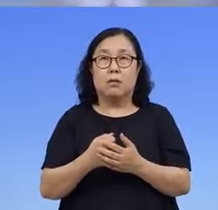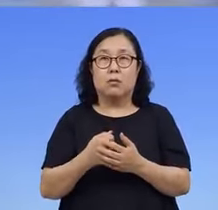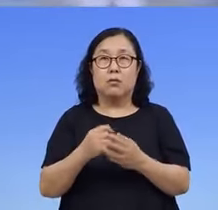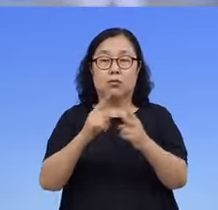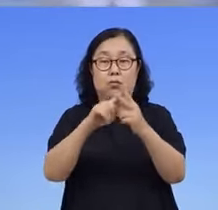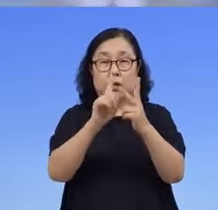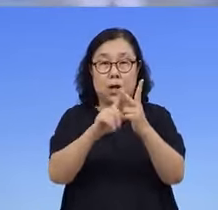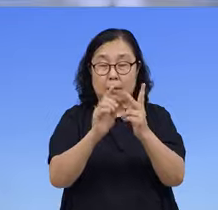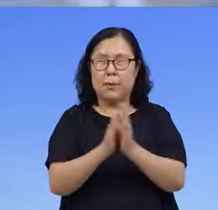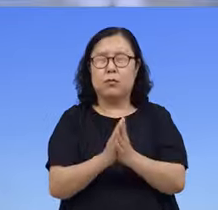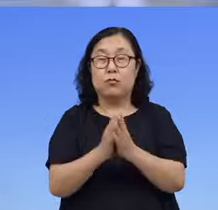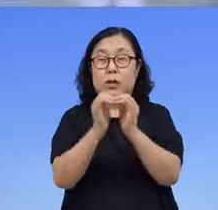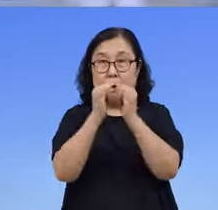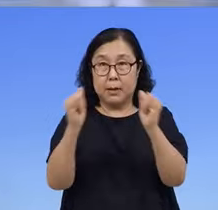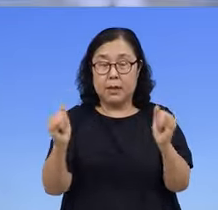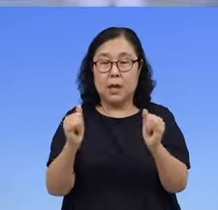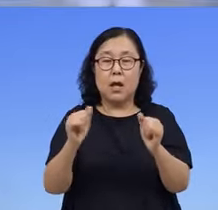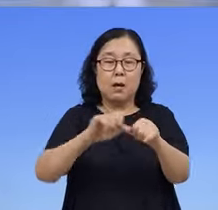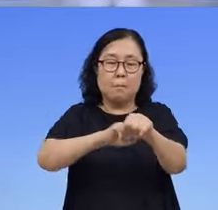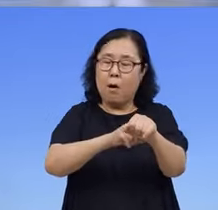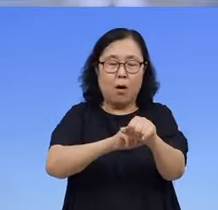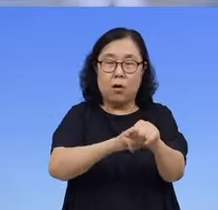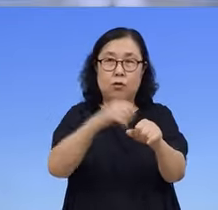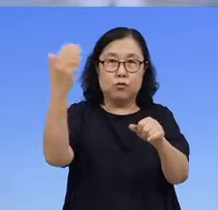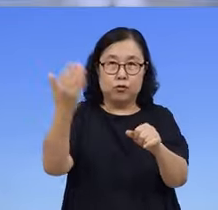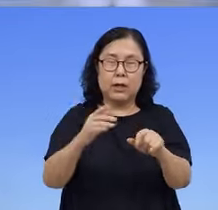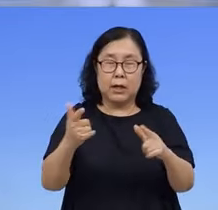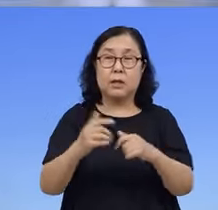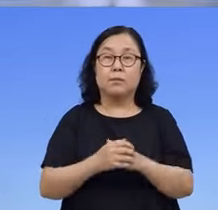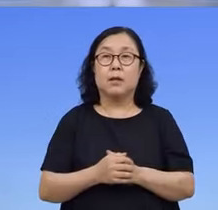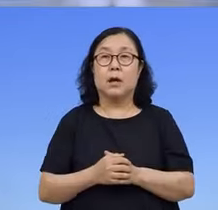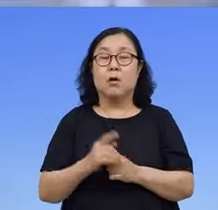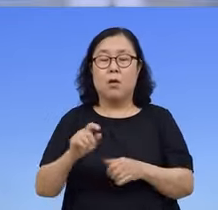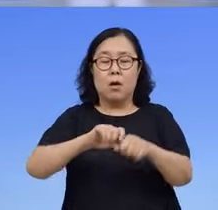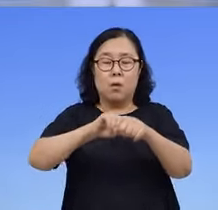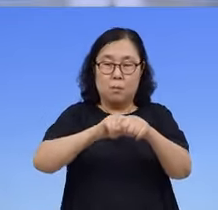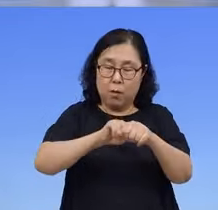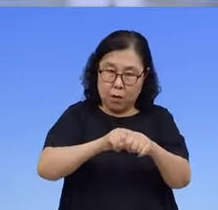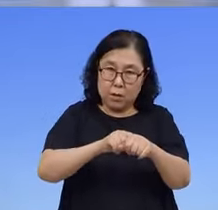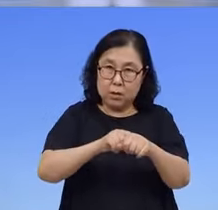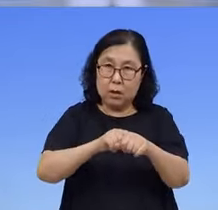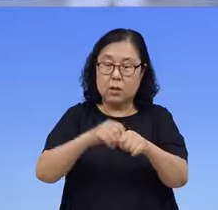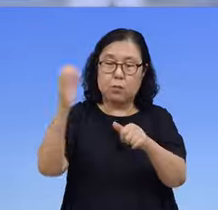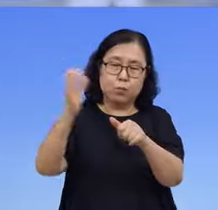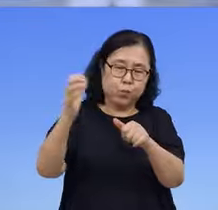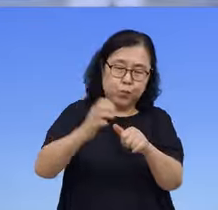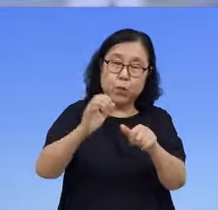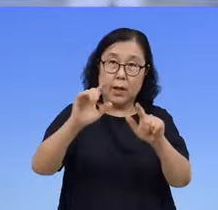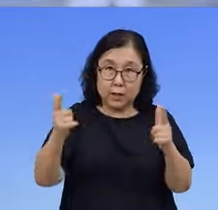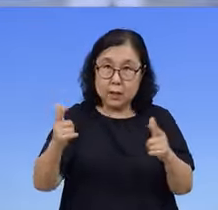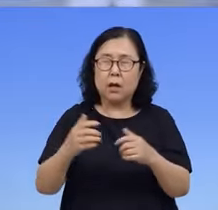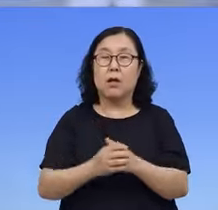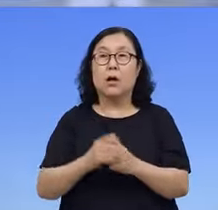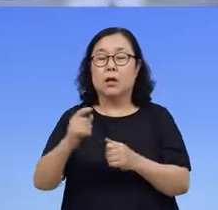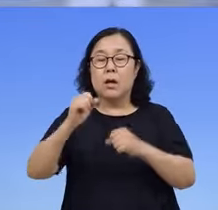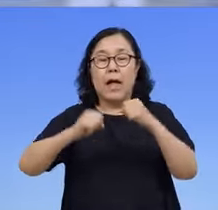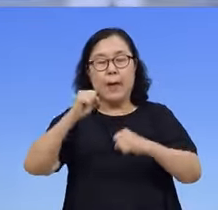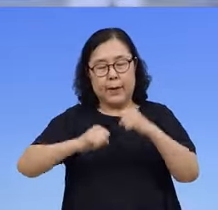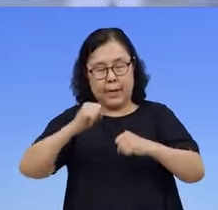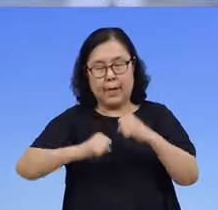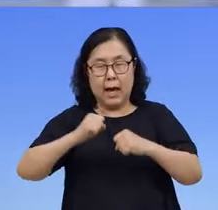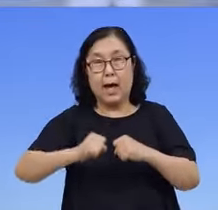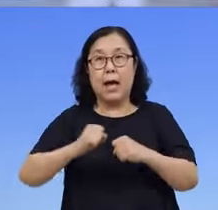내렸느냐? 엄한 벌을 줬느냐? 아니지 않느냐는 겁니다. 왜 하나님은 그들을 징계하지 않고 벌을 내리지 않으셨냐?